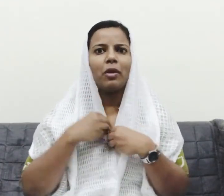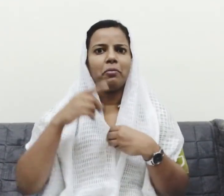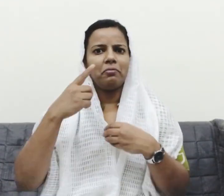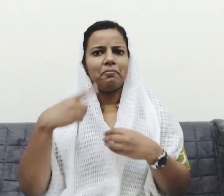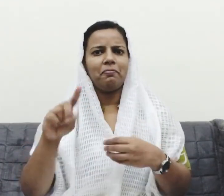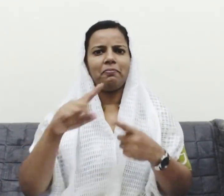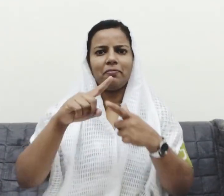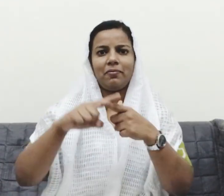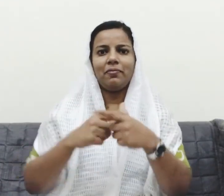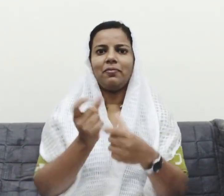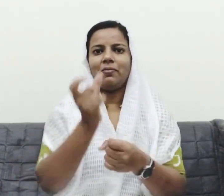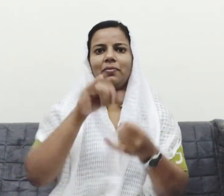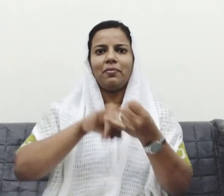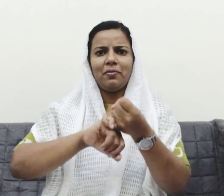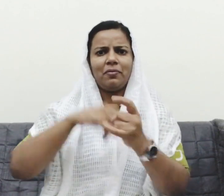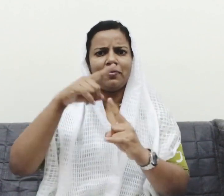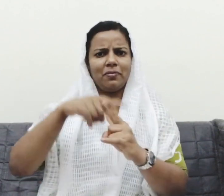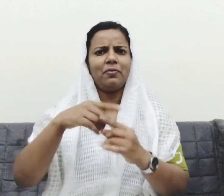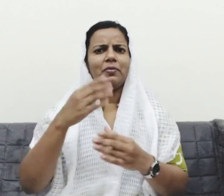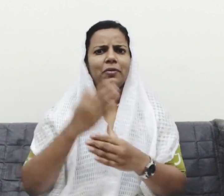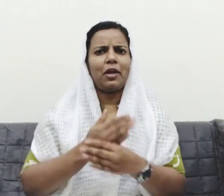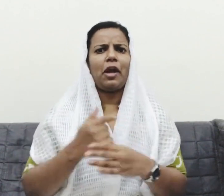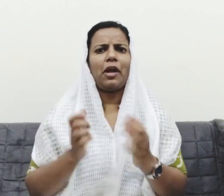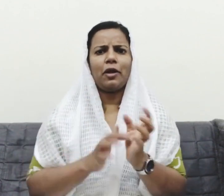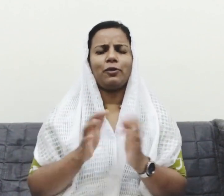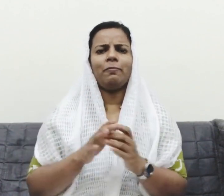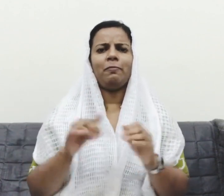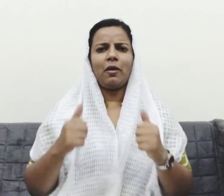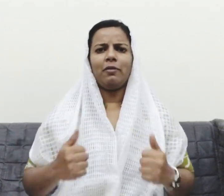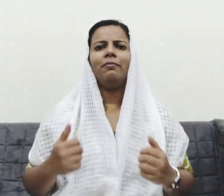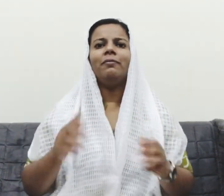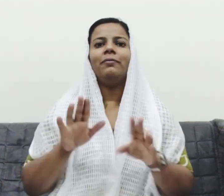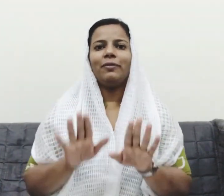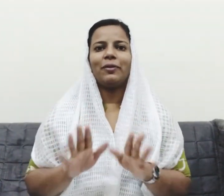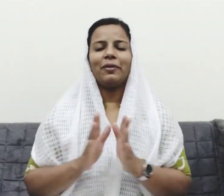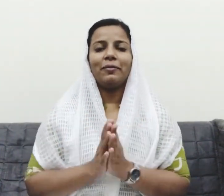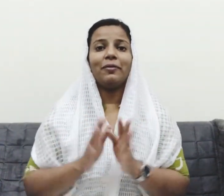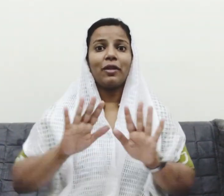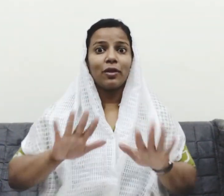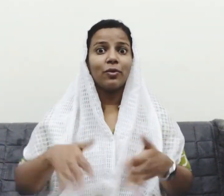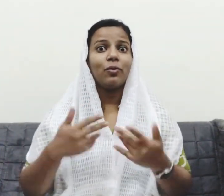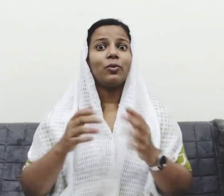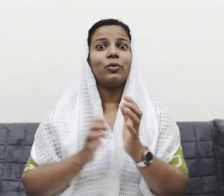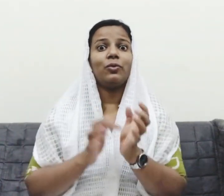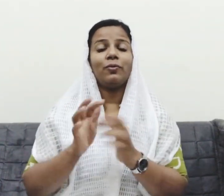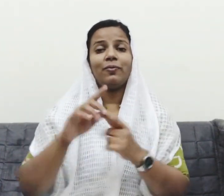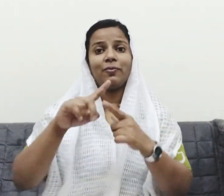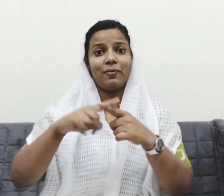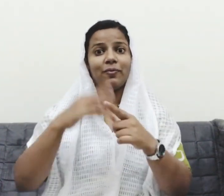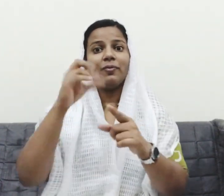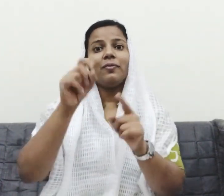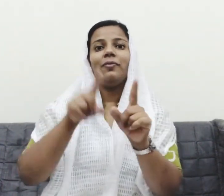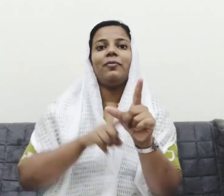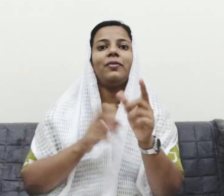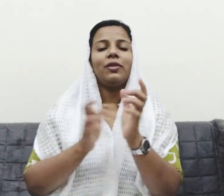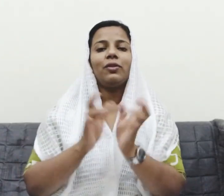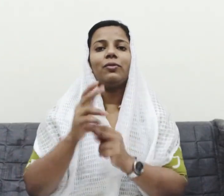വിധിച്ചുകൊണ്ട് സിംഹാസനത്തിലിരിക്കുന്നു. സ്തോത്രം. ഞാൻ 2 വാക്യം പറയുന്നത്, ഞാൻ അങ്ങിൽ സന്തോഷിച്ചുല്ലസിക്കും. അത്യുന്നതനായുള്ളവേ, ഞാൻ അങ്ങയുടെ